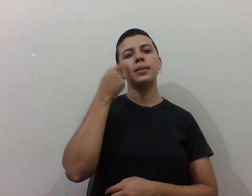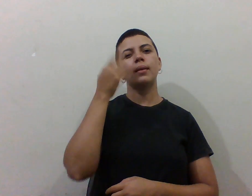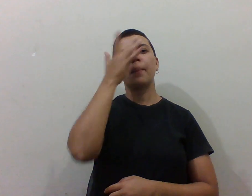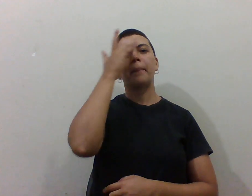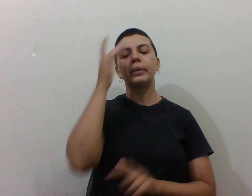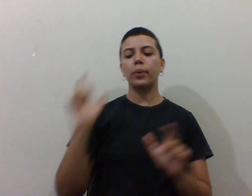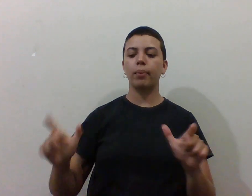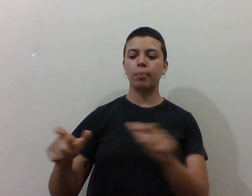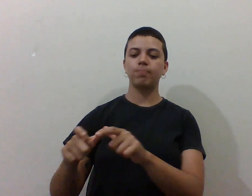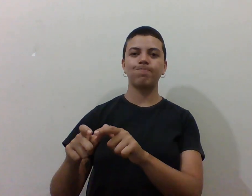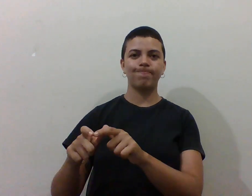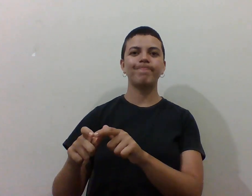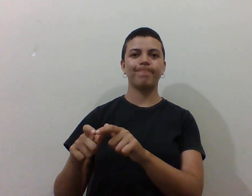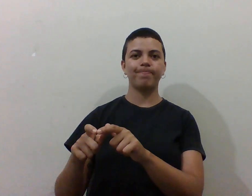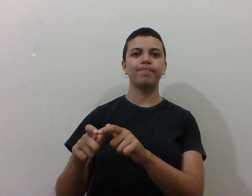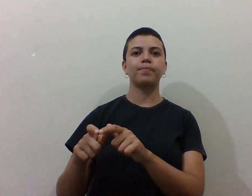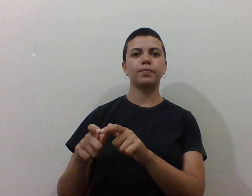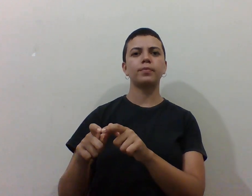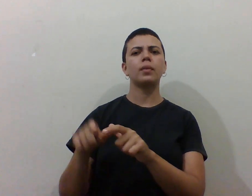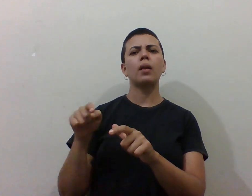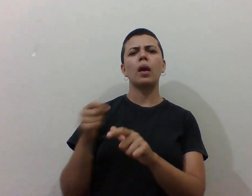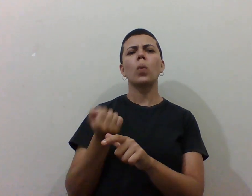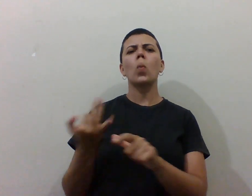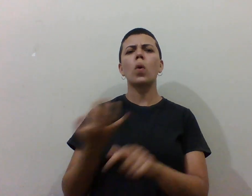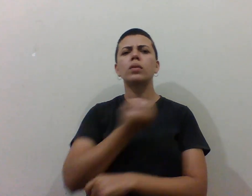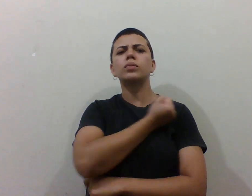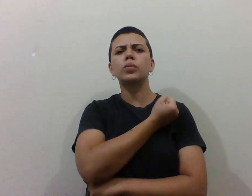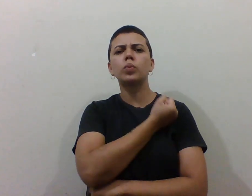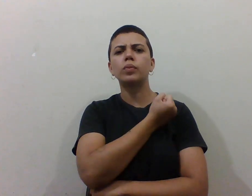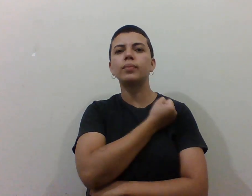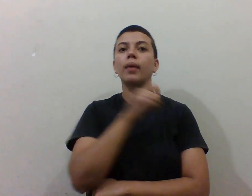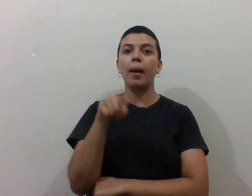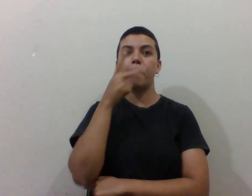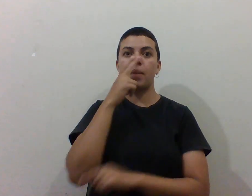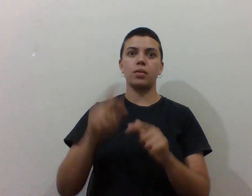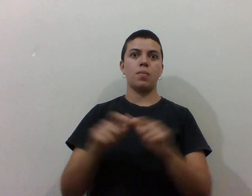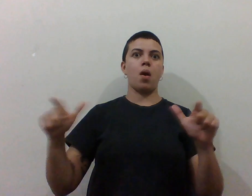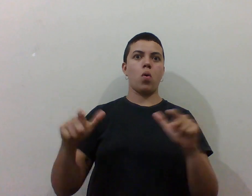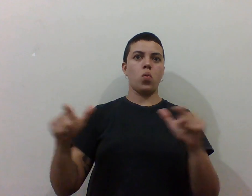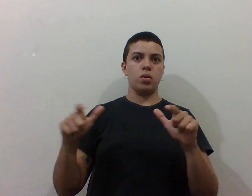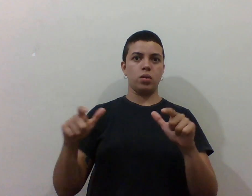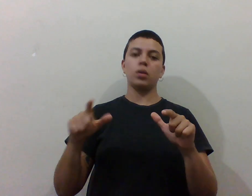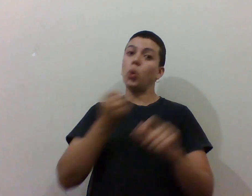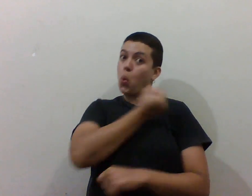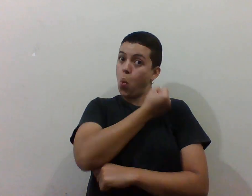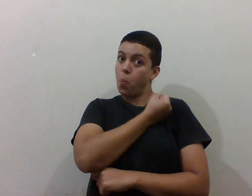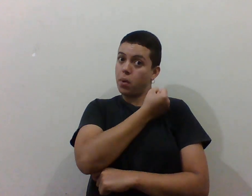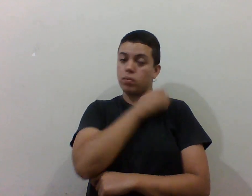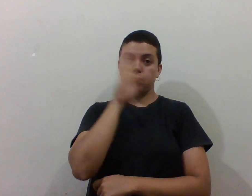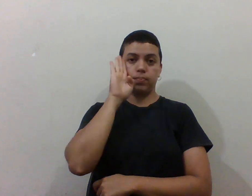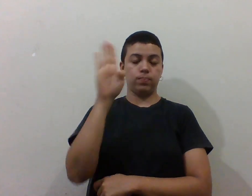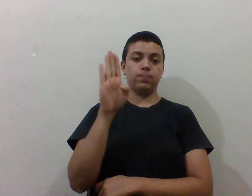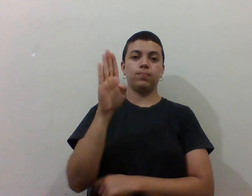as pessoas que integram esse grupo corresponderão a uma maioria, maioria numérica. porém, politicamente e